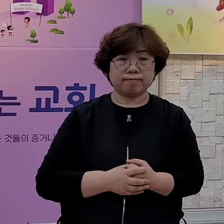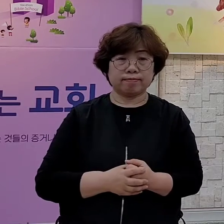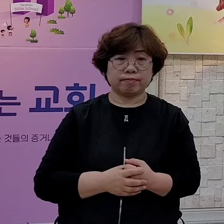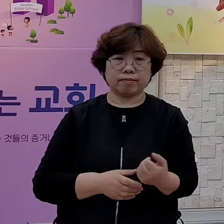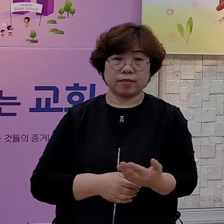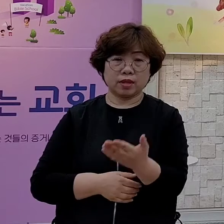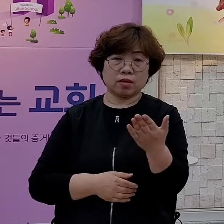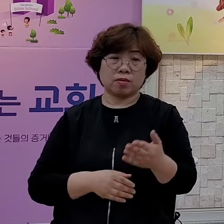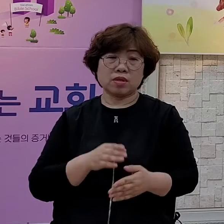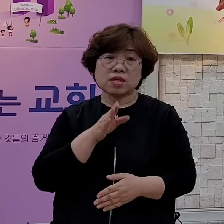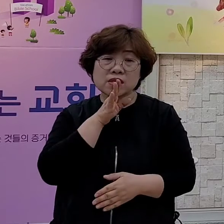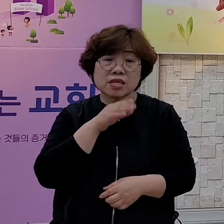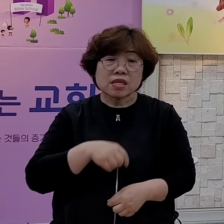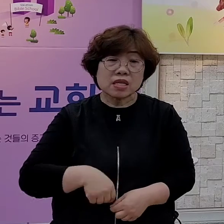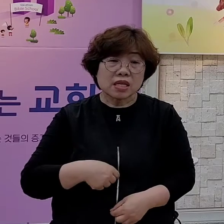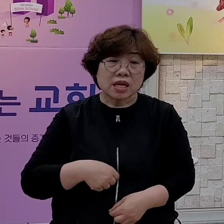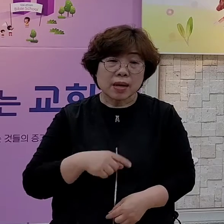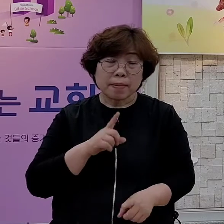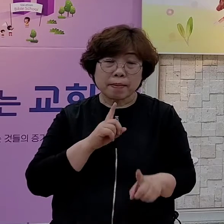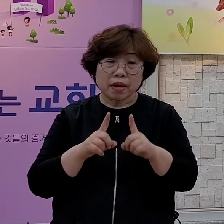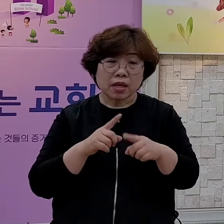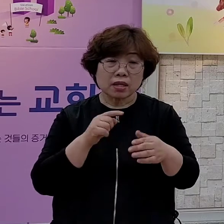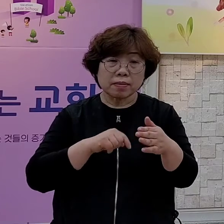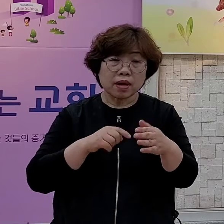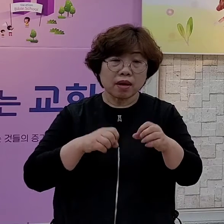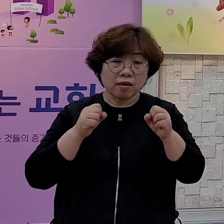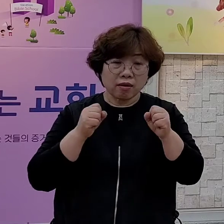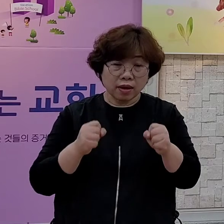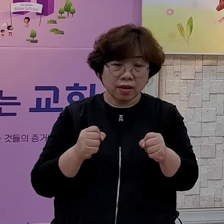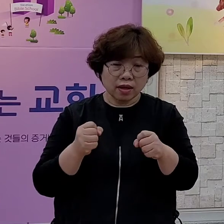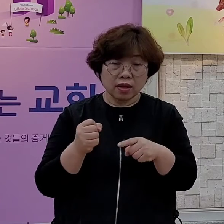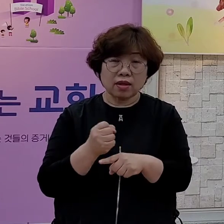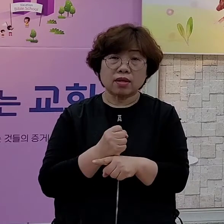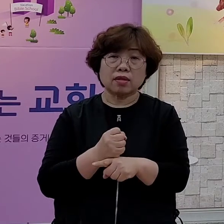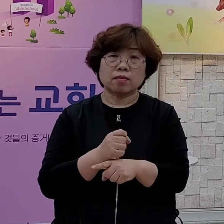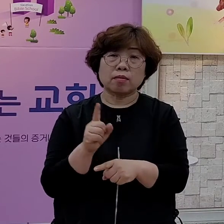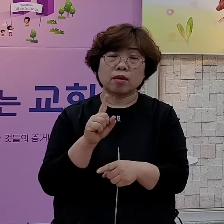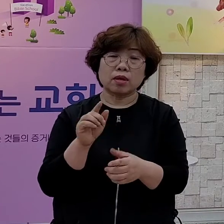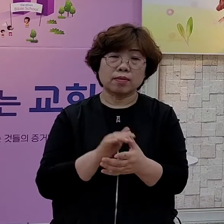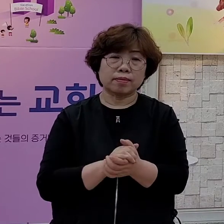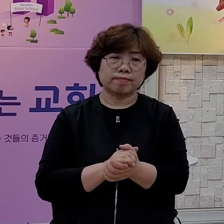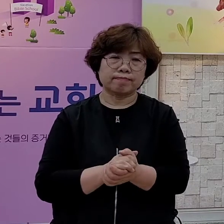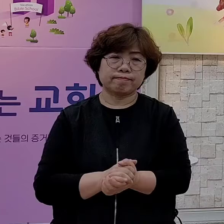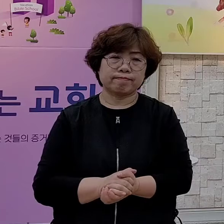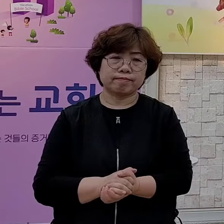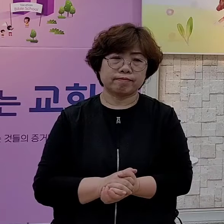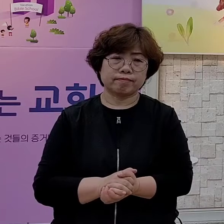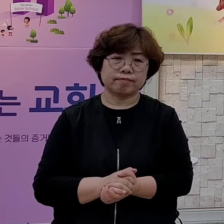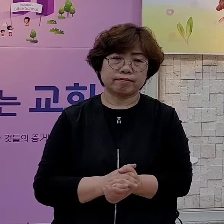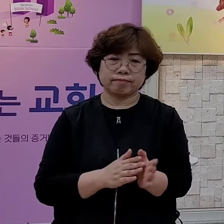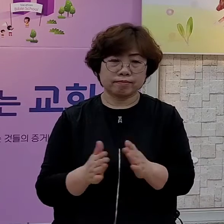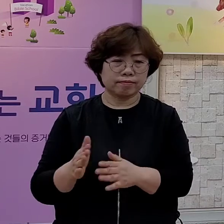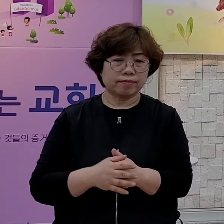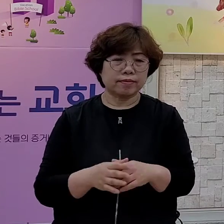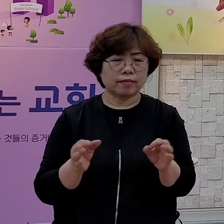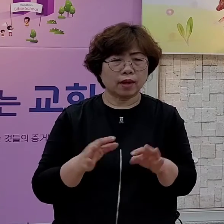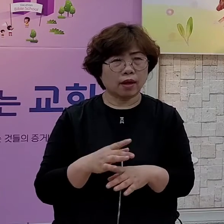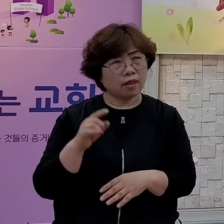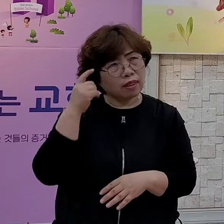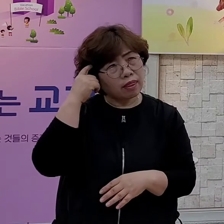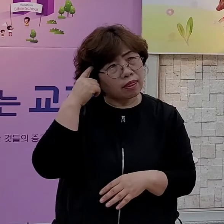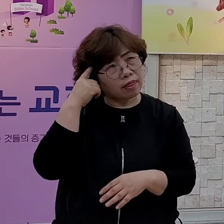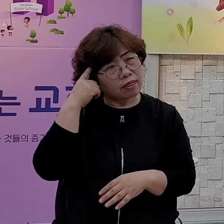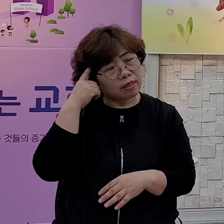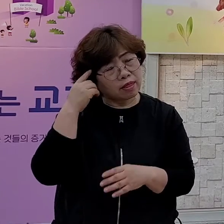자, 여러분 이 진리의 말씀 안에 거해야 한다라는 이 말씀을 보면서 저는 잠깐 누가 생각났냐면